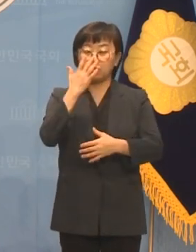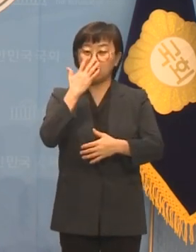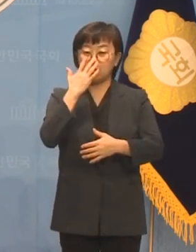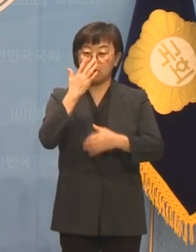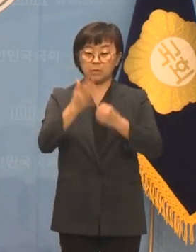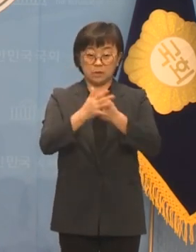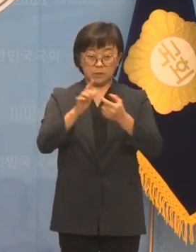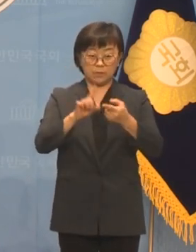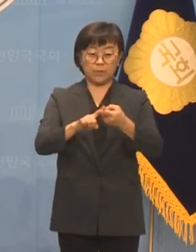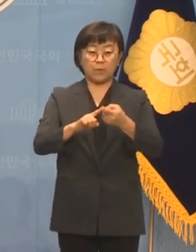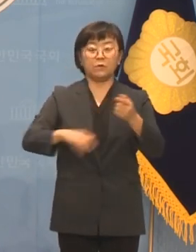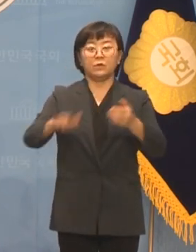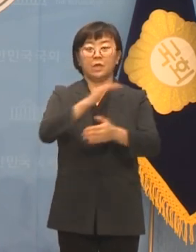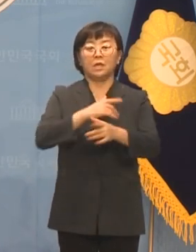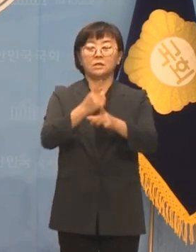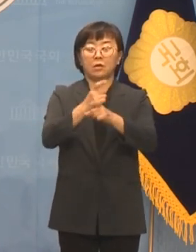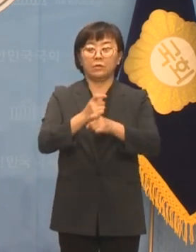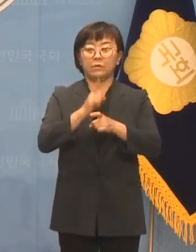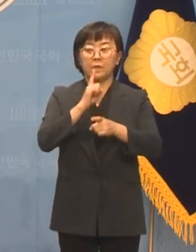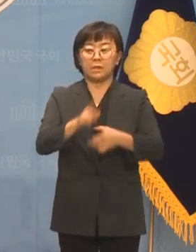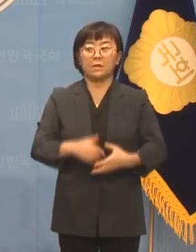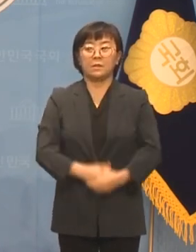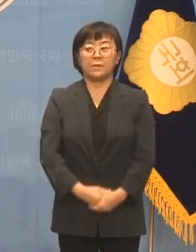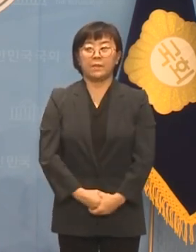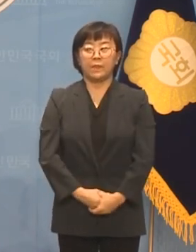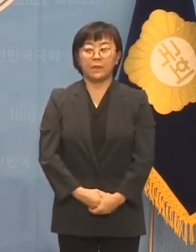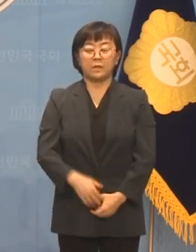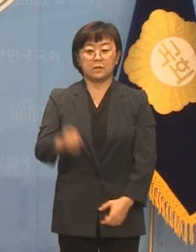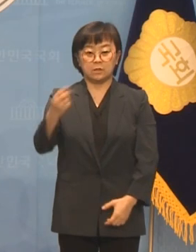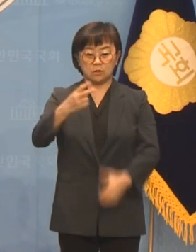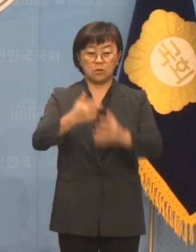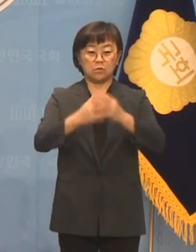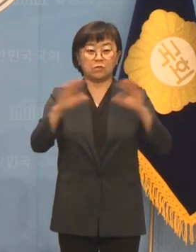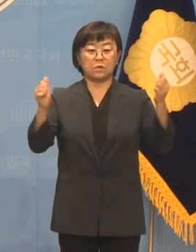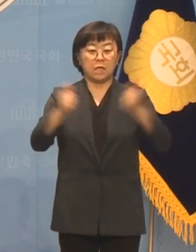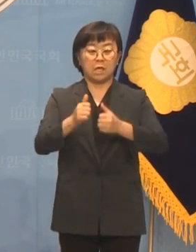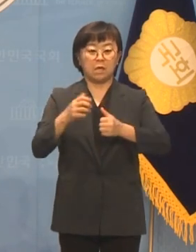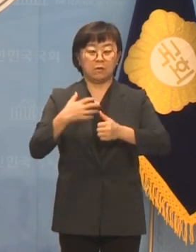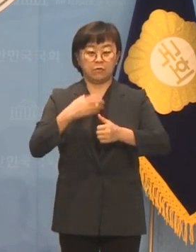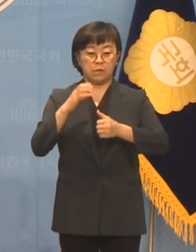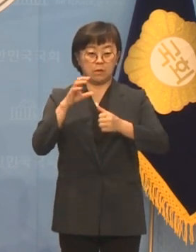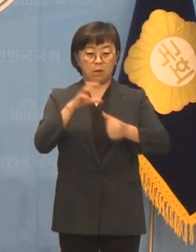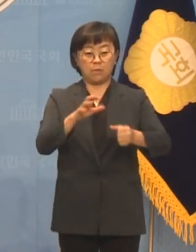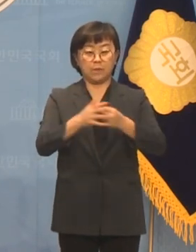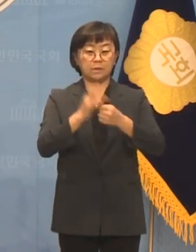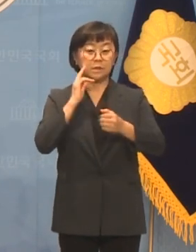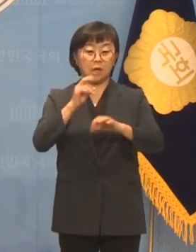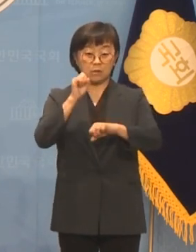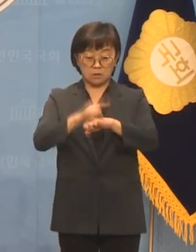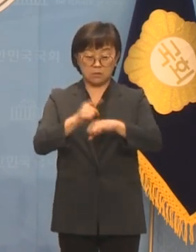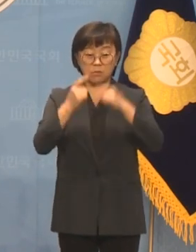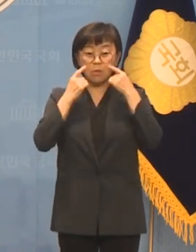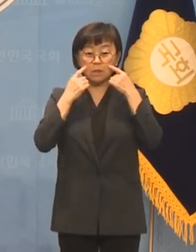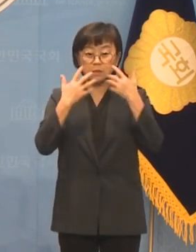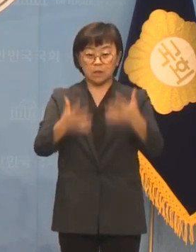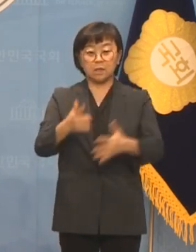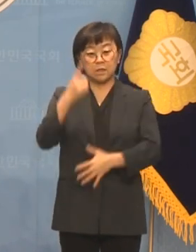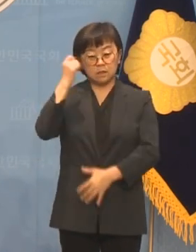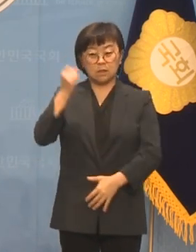더 위험한 우리의 적이기 때문입니다 그리고 북핵 위협의 심각성을 정확하게